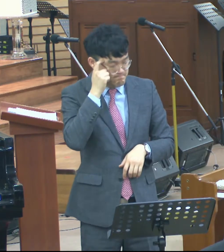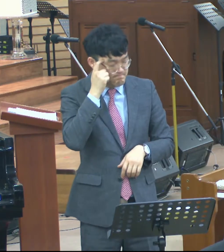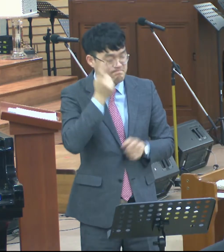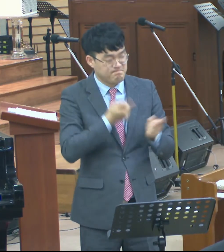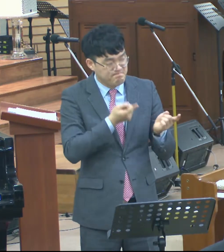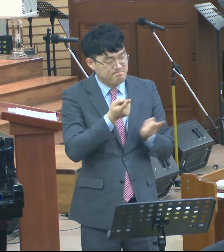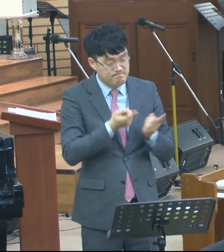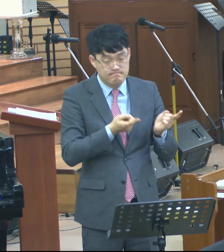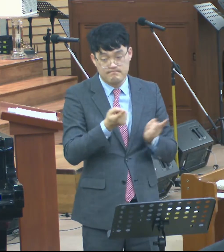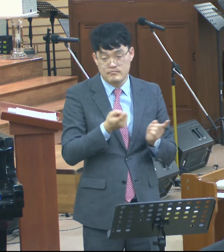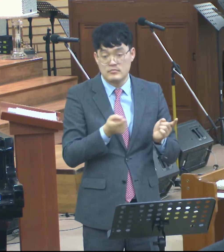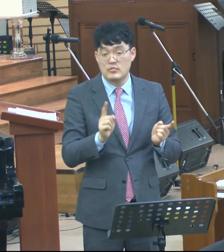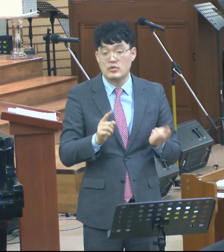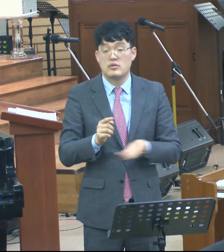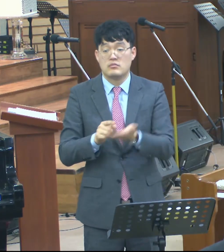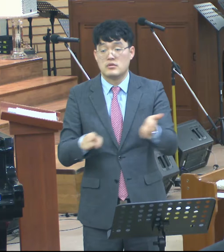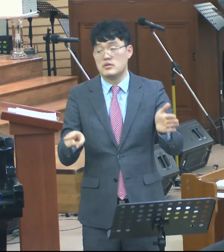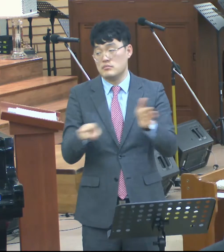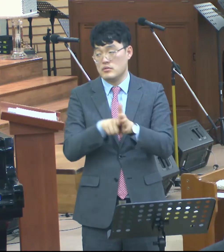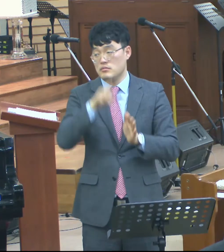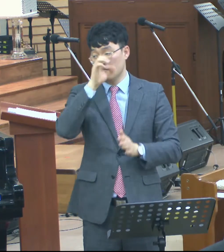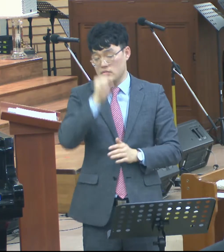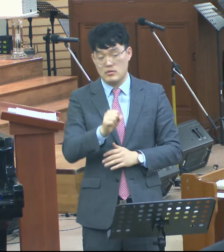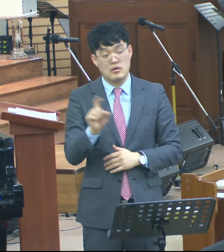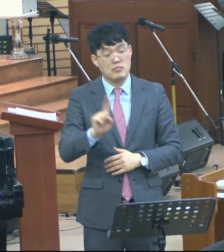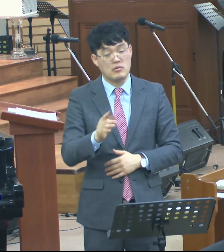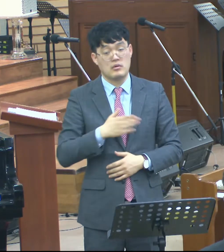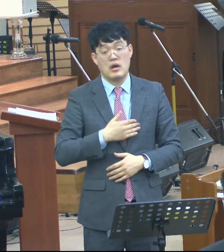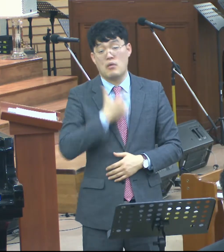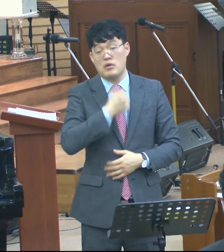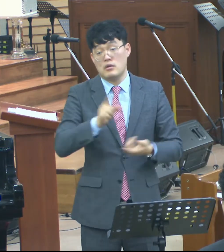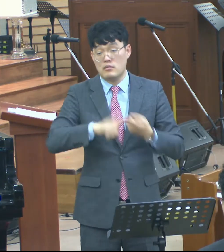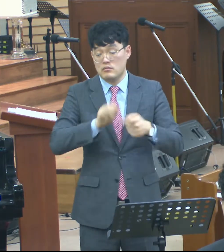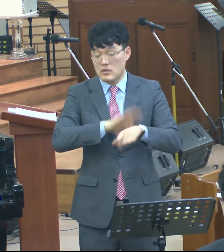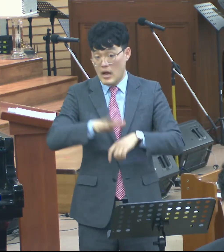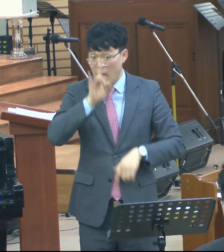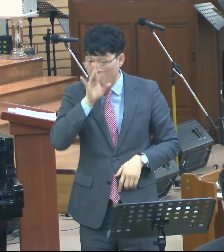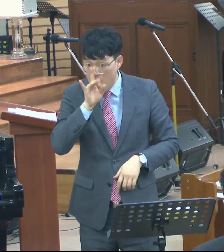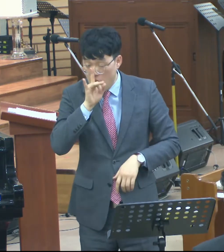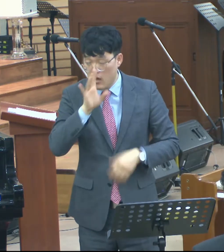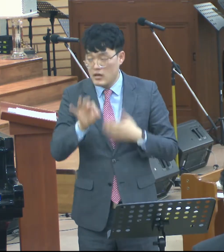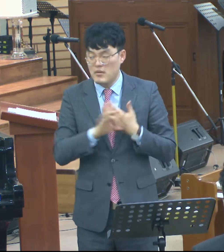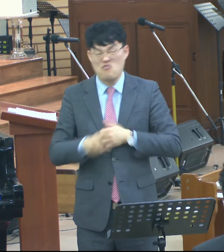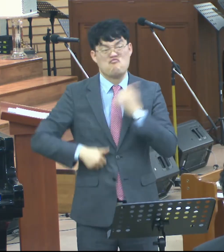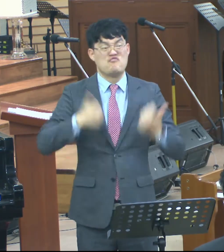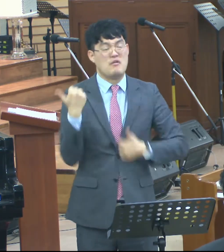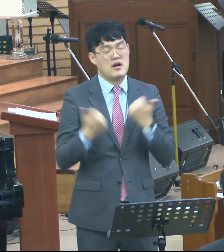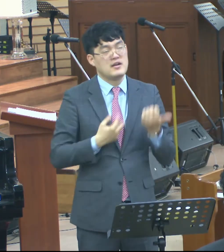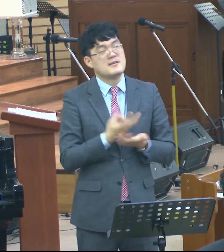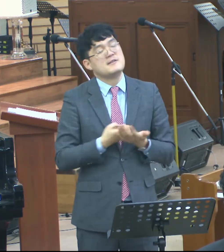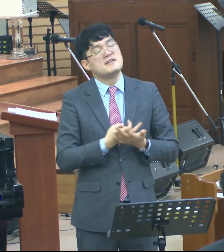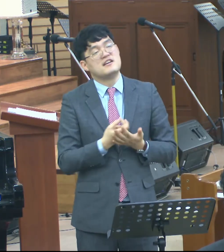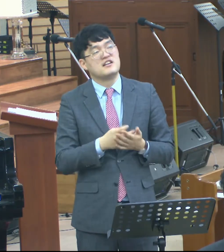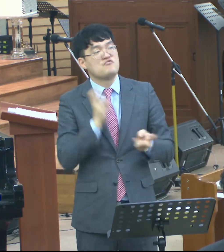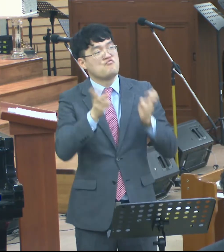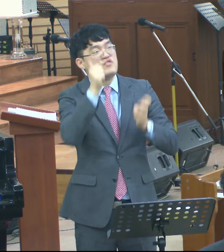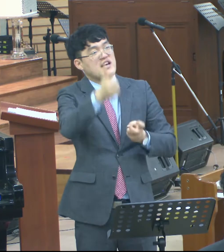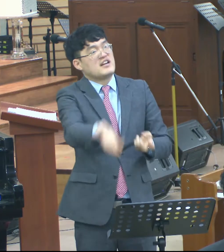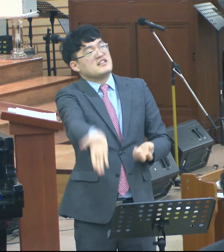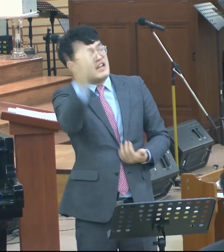신앙이 좋은 게 뭐죠? 내가 원하는 대로 안 되면 막 공항 사장 나와. 여러분,